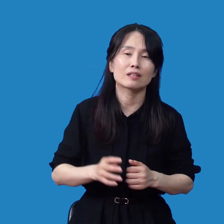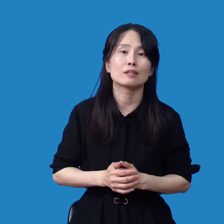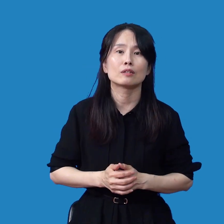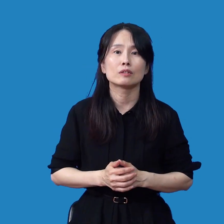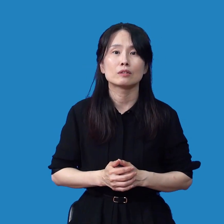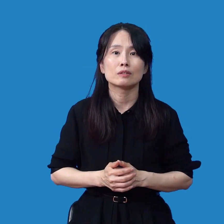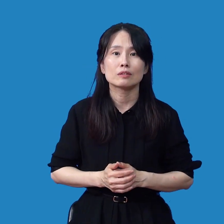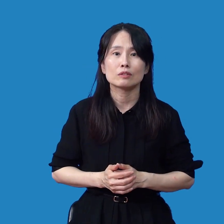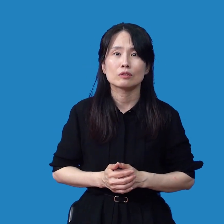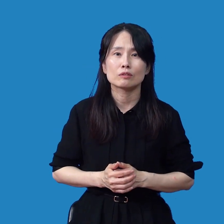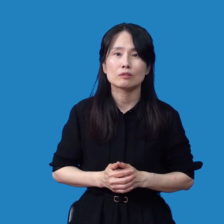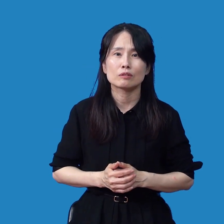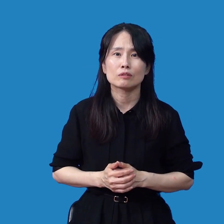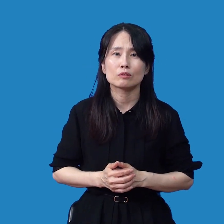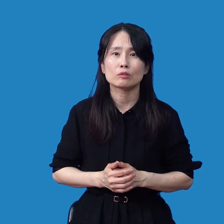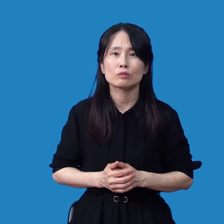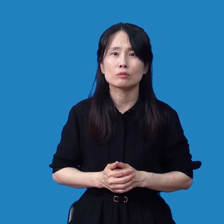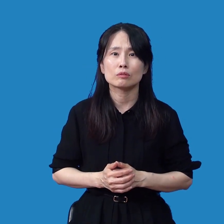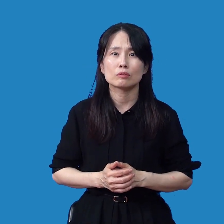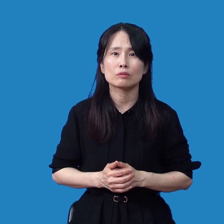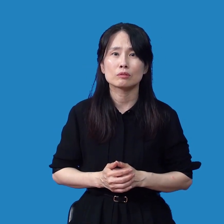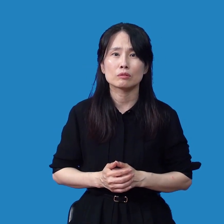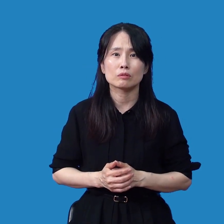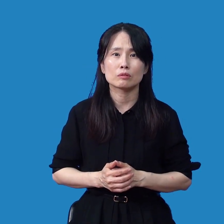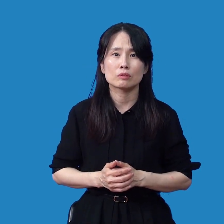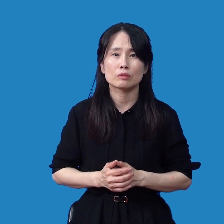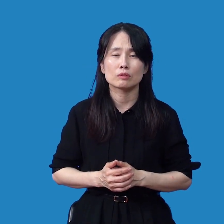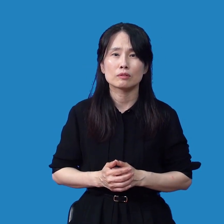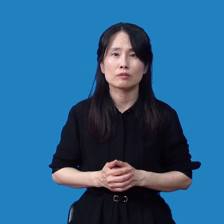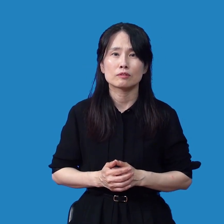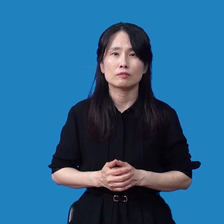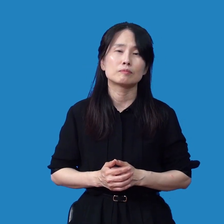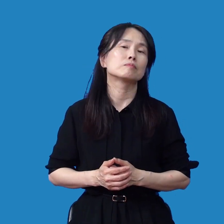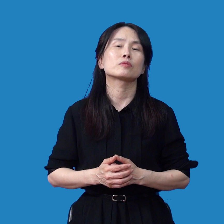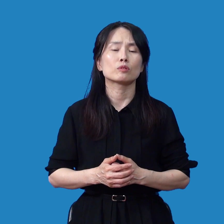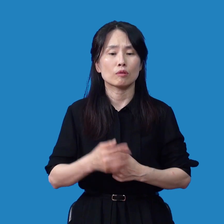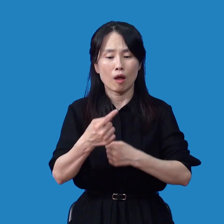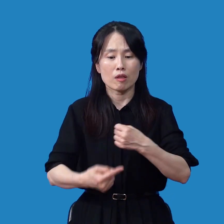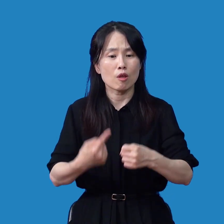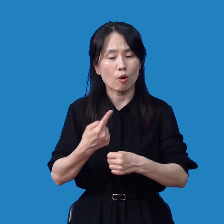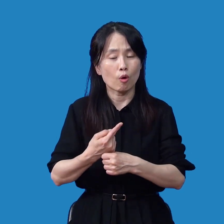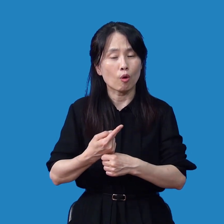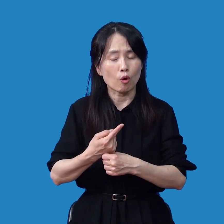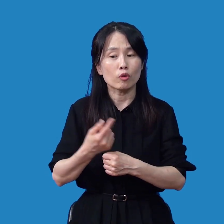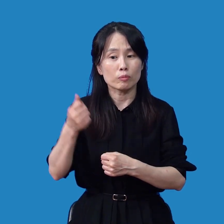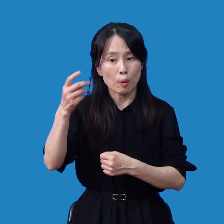그런데 그렇게 매년 하는 그것을 자녀들이 그렇게